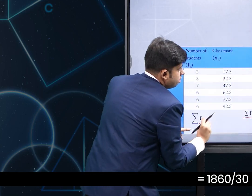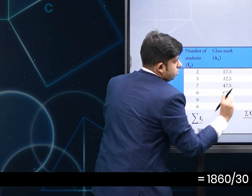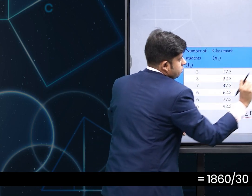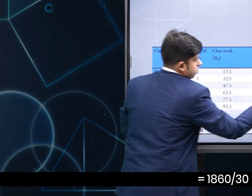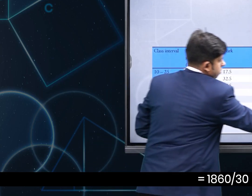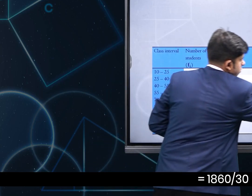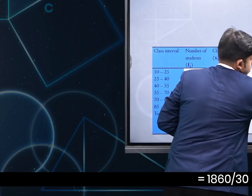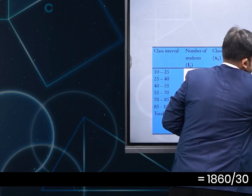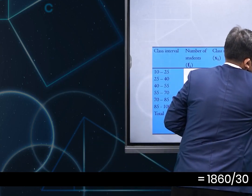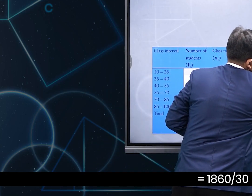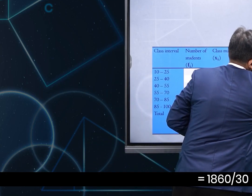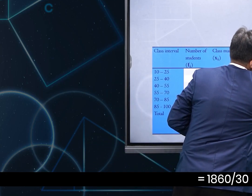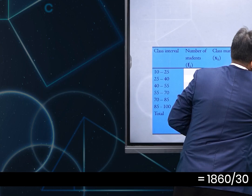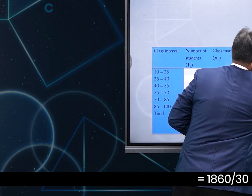பை 30.